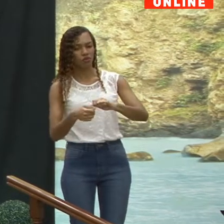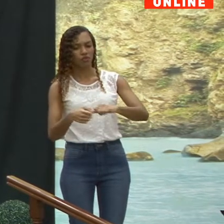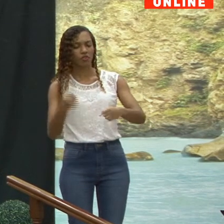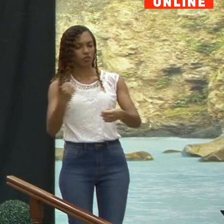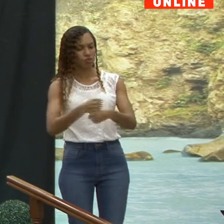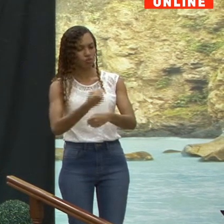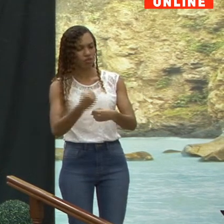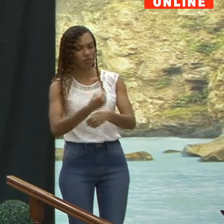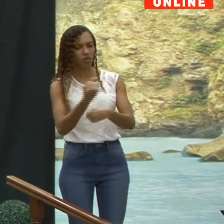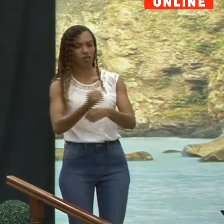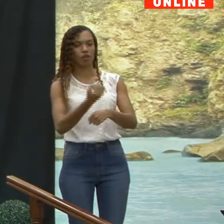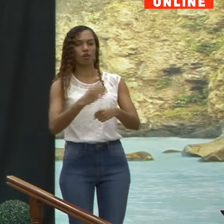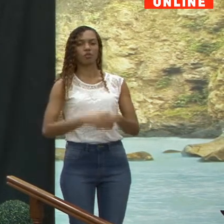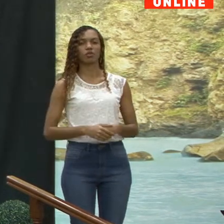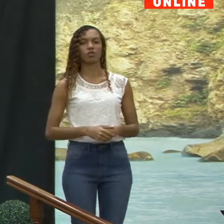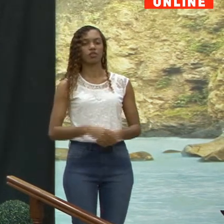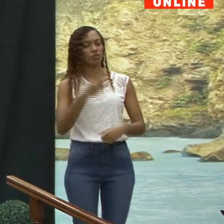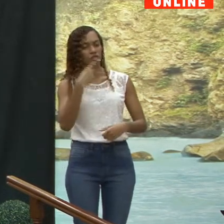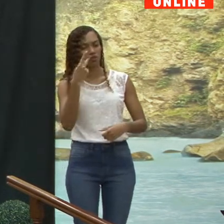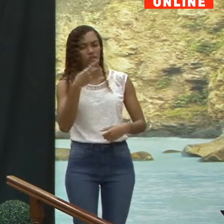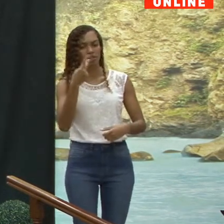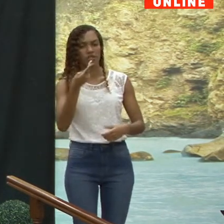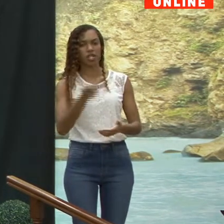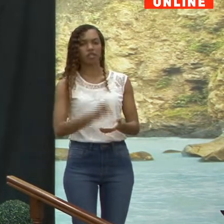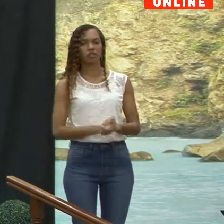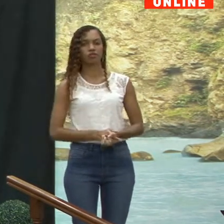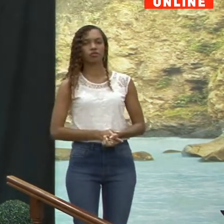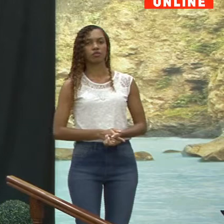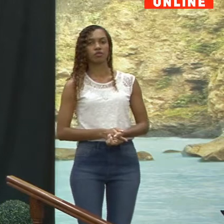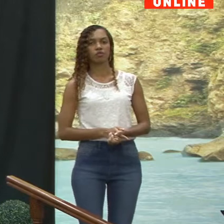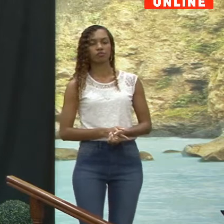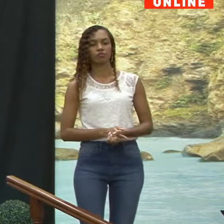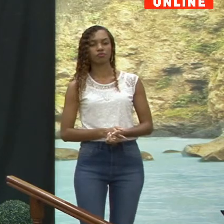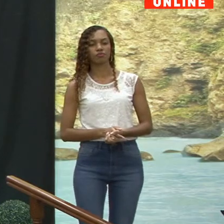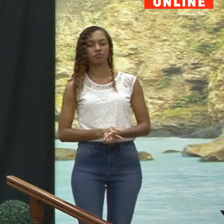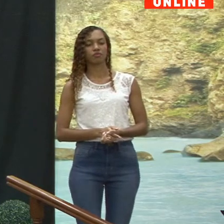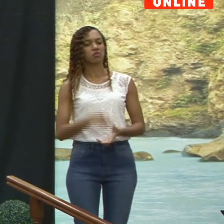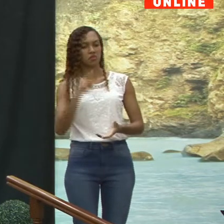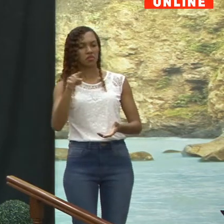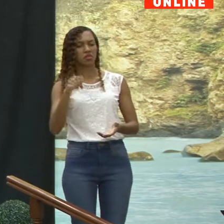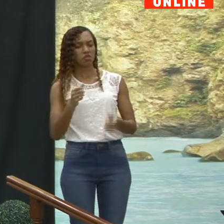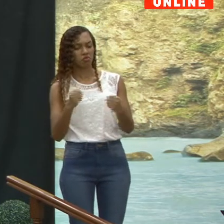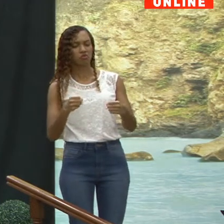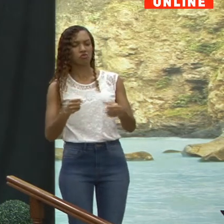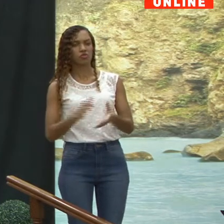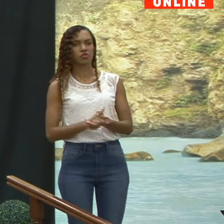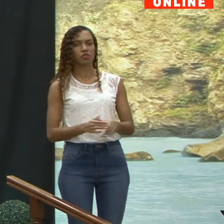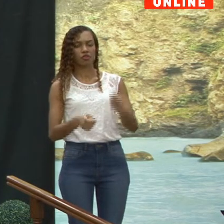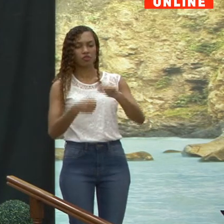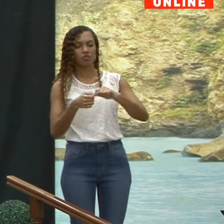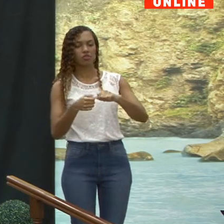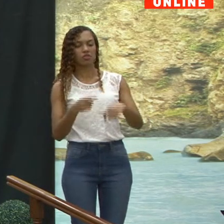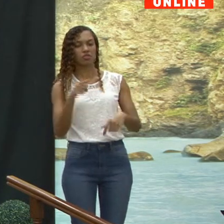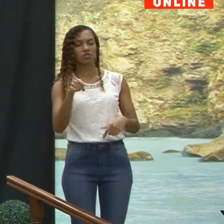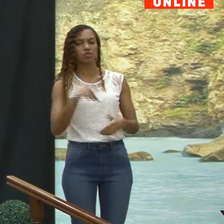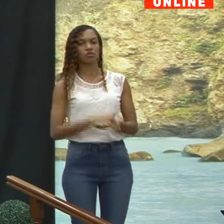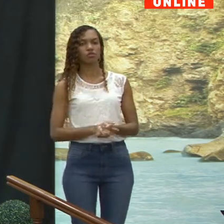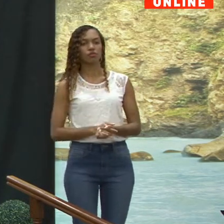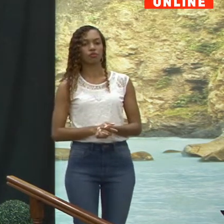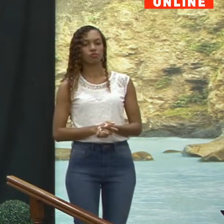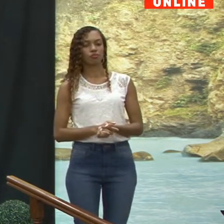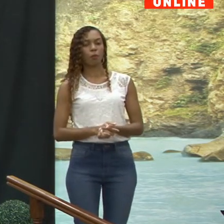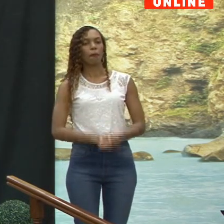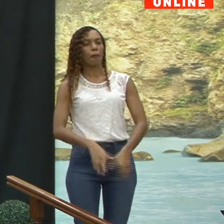pregado o evangelho. Ele podia fazer isso. mas ele não